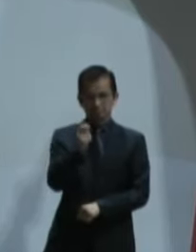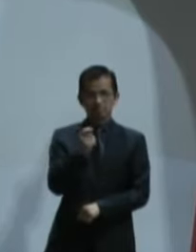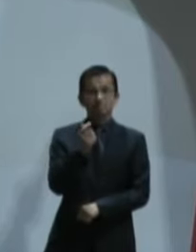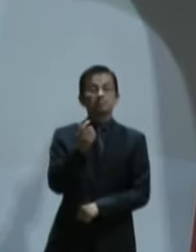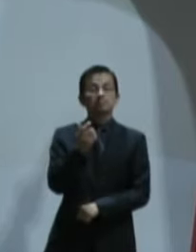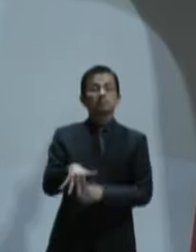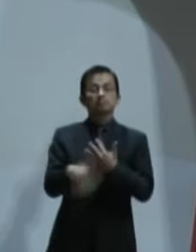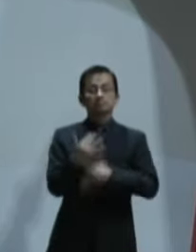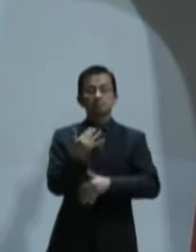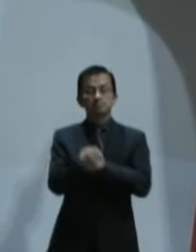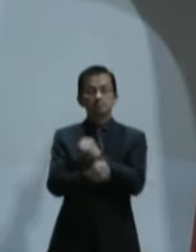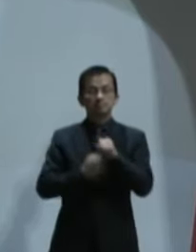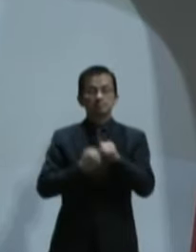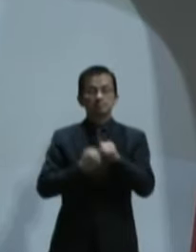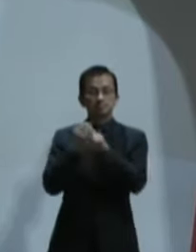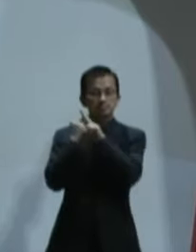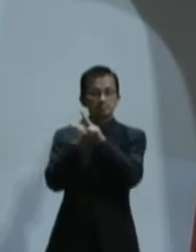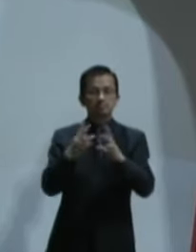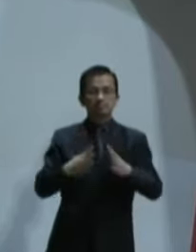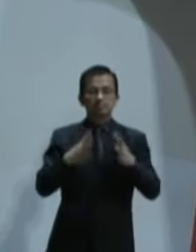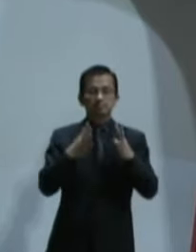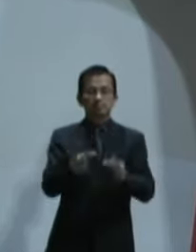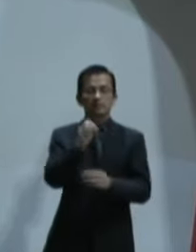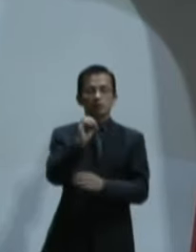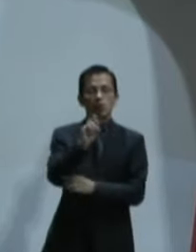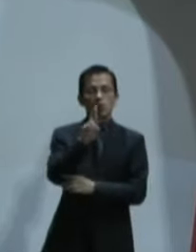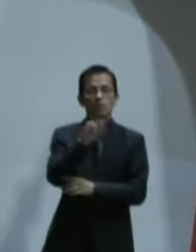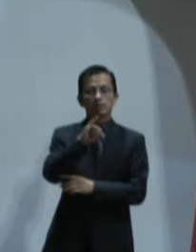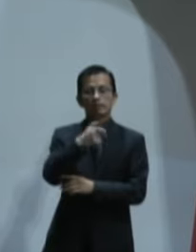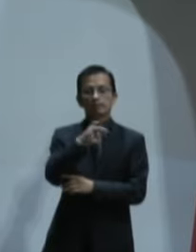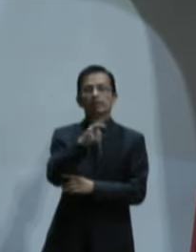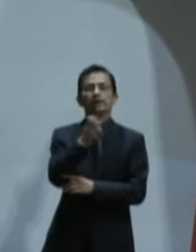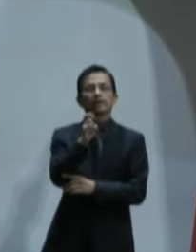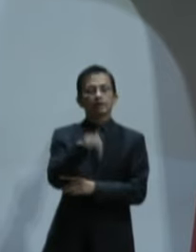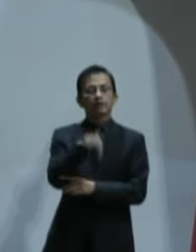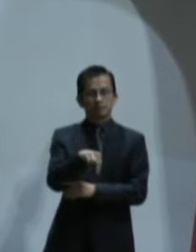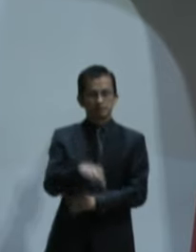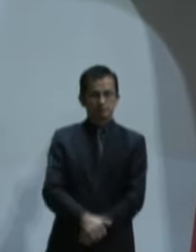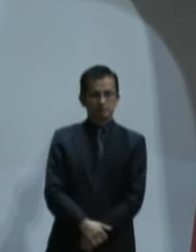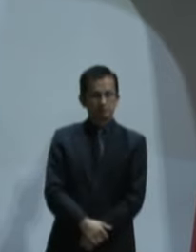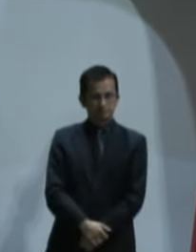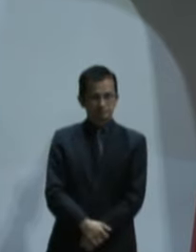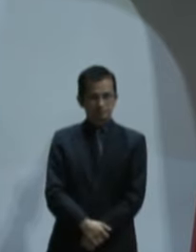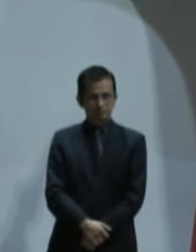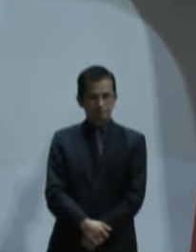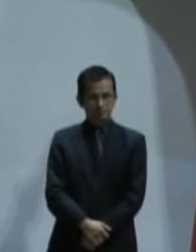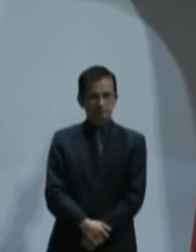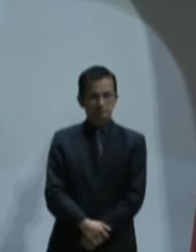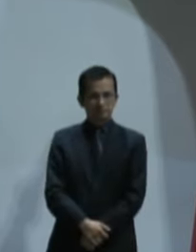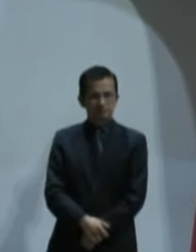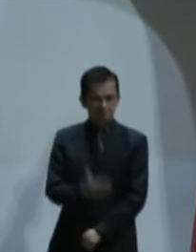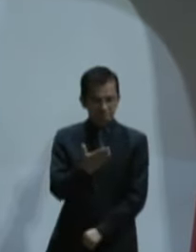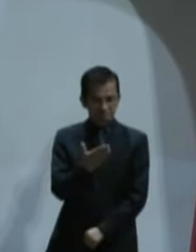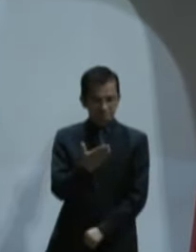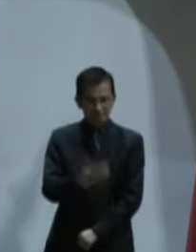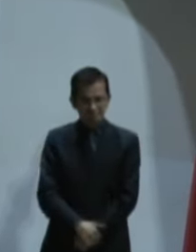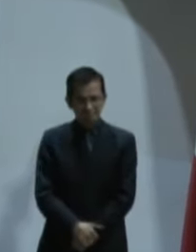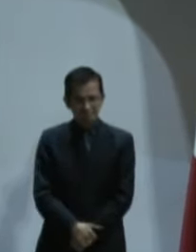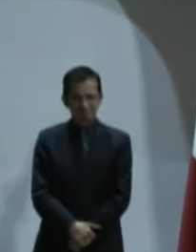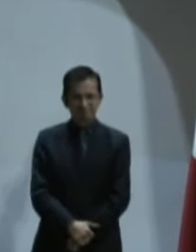15to aniversario de la fundación origen Me permito por